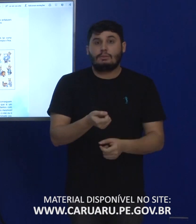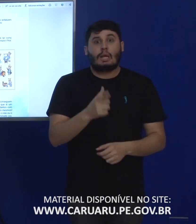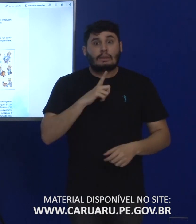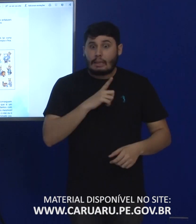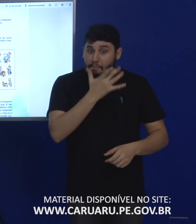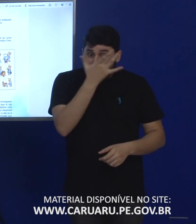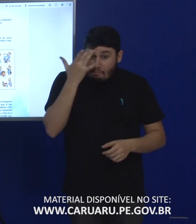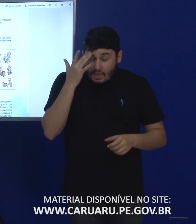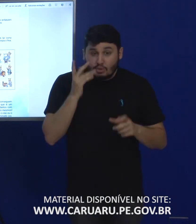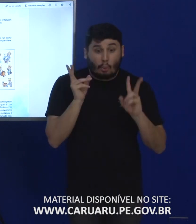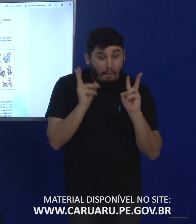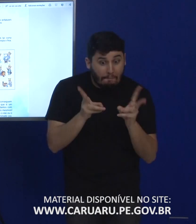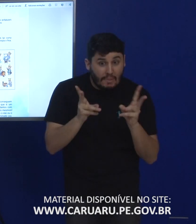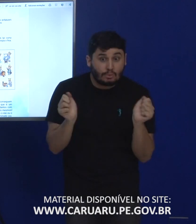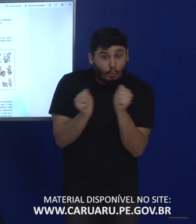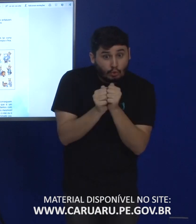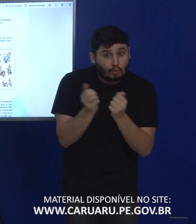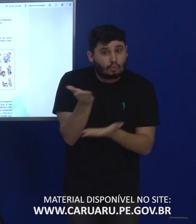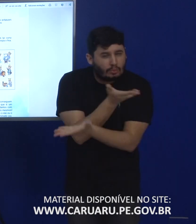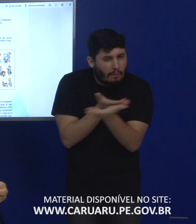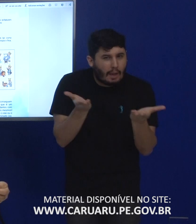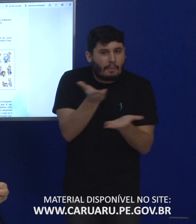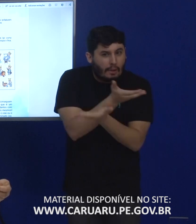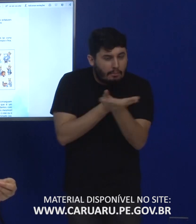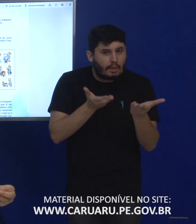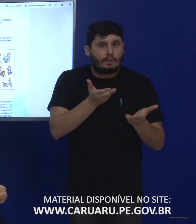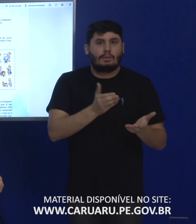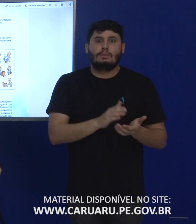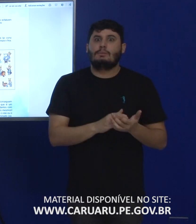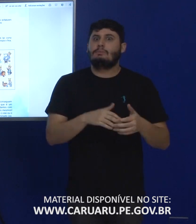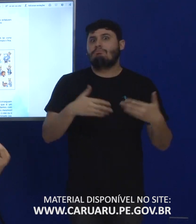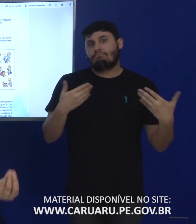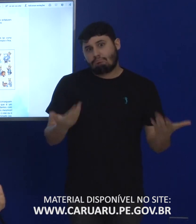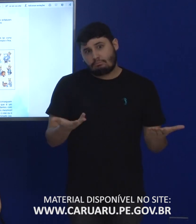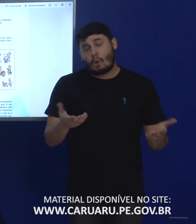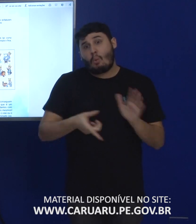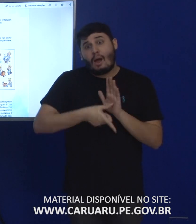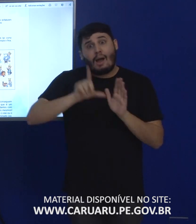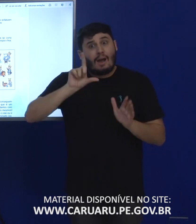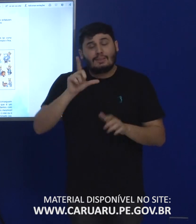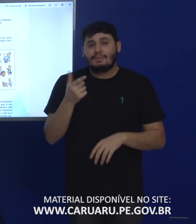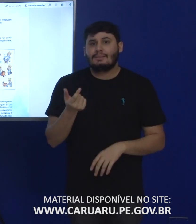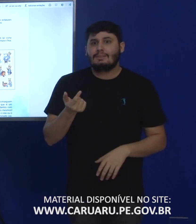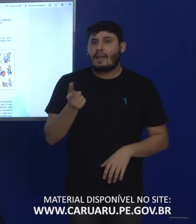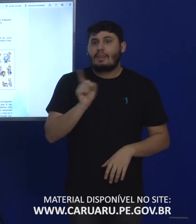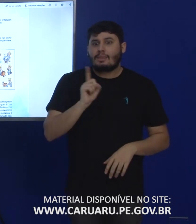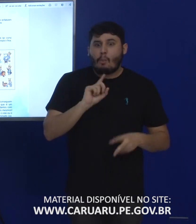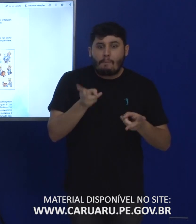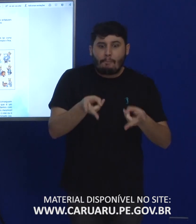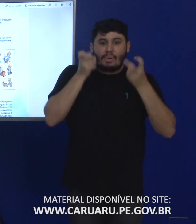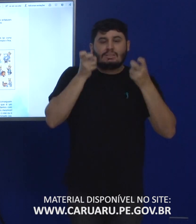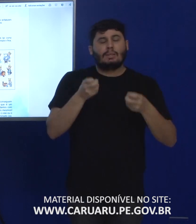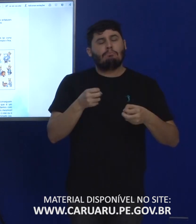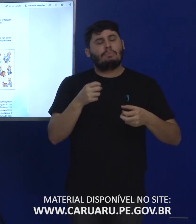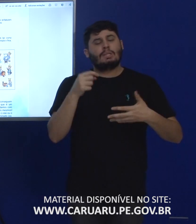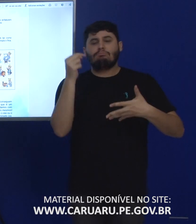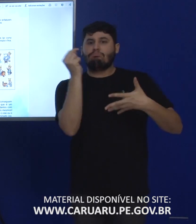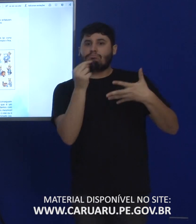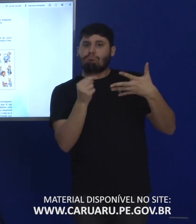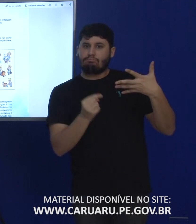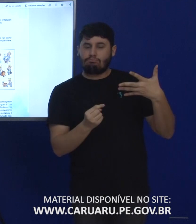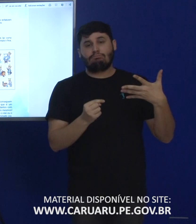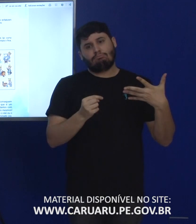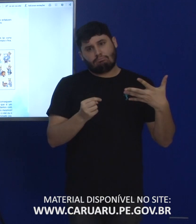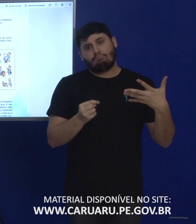a gente acaba direcionando um pouco mais de tempo para coisas que não eram tão observáveis ao longo de um processo? Então, a gente